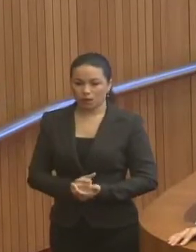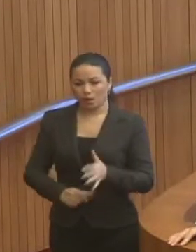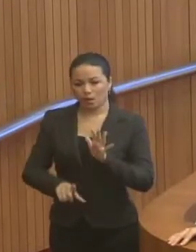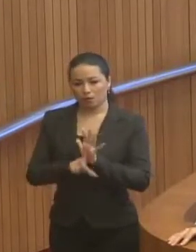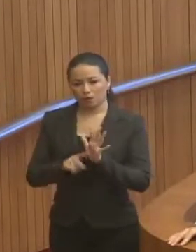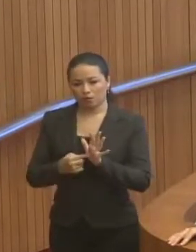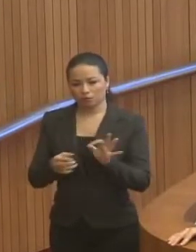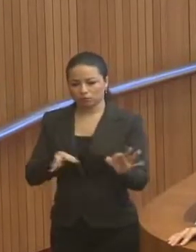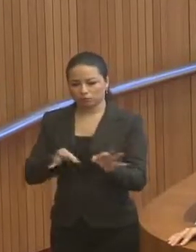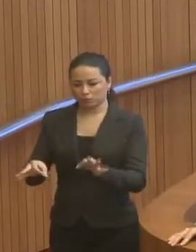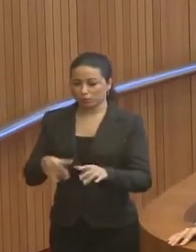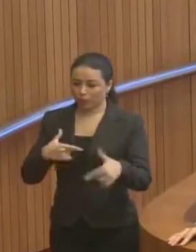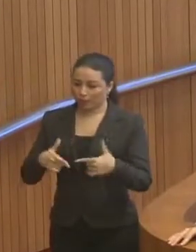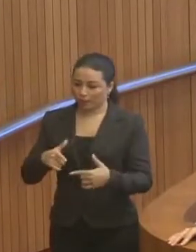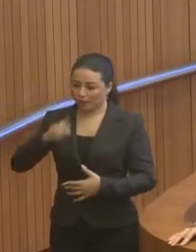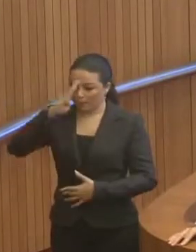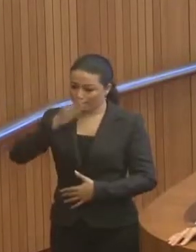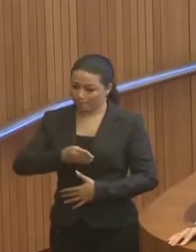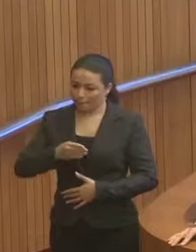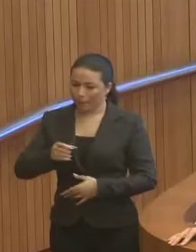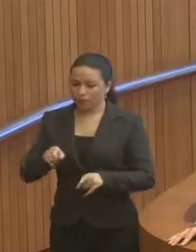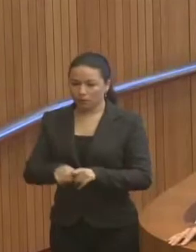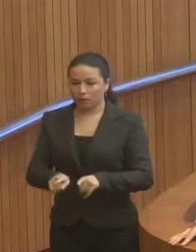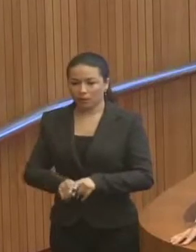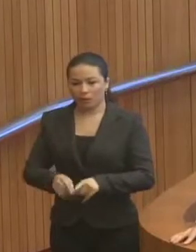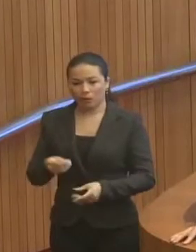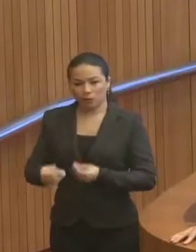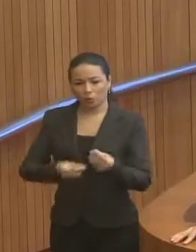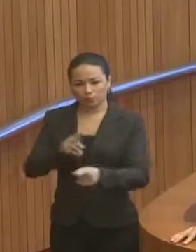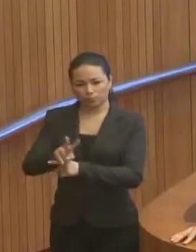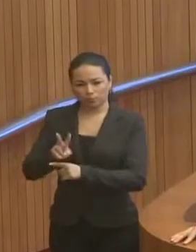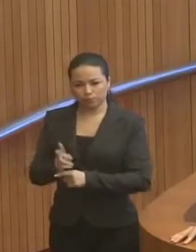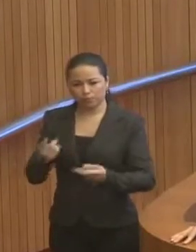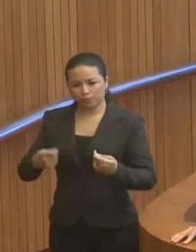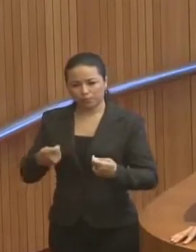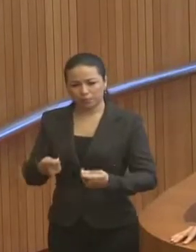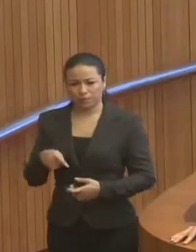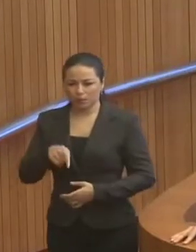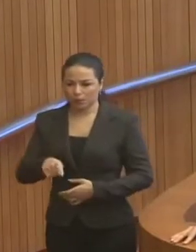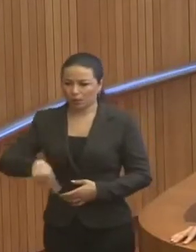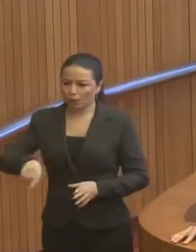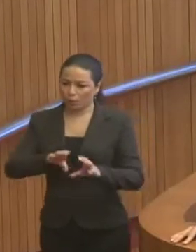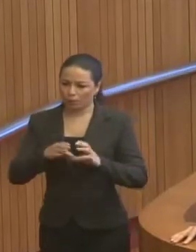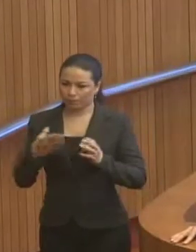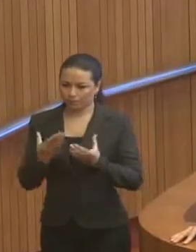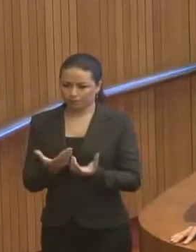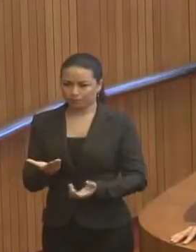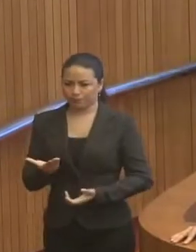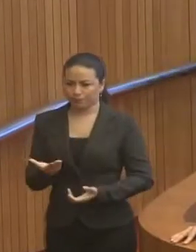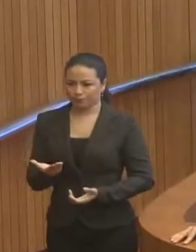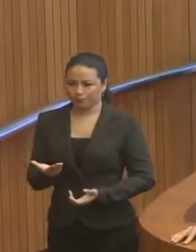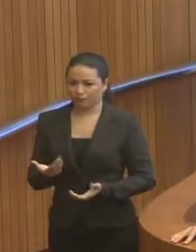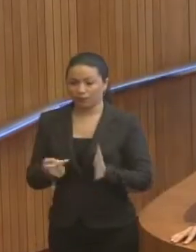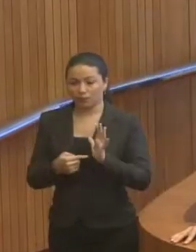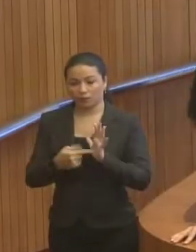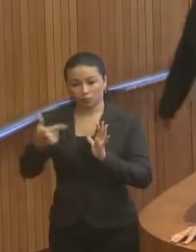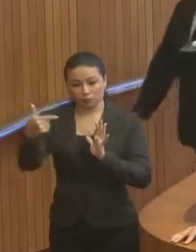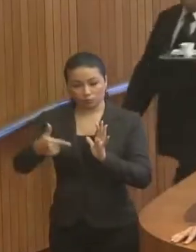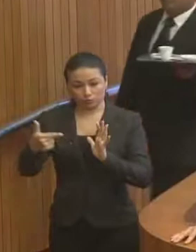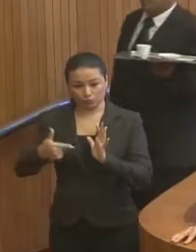essenciais e disporá sobre o atendimento às necessidades inadiáveis da comunidade. E, no parágrafo